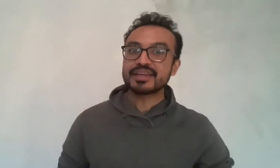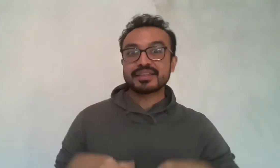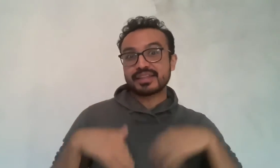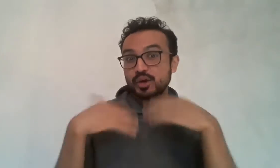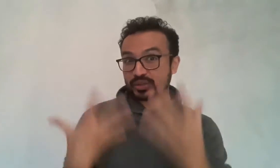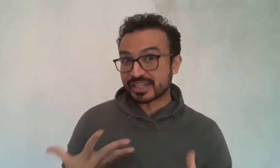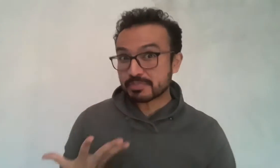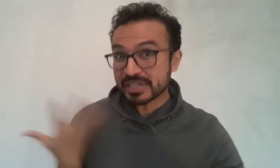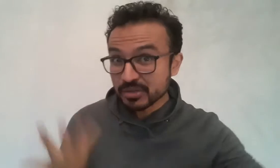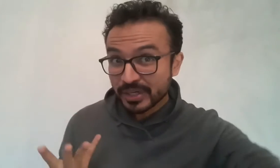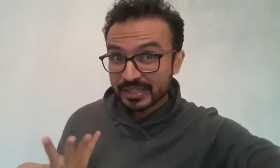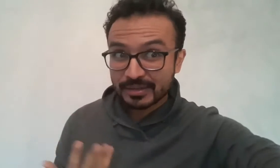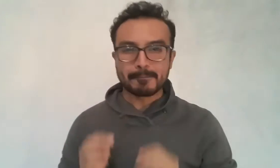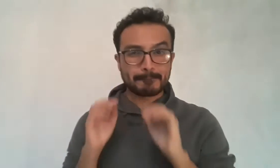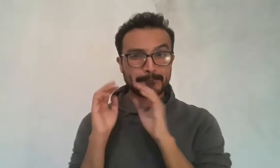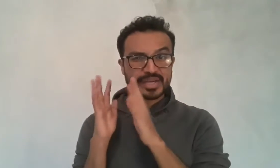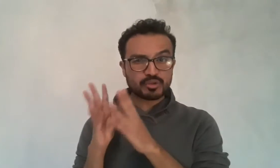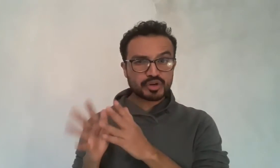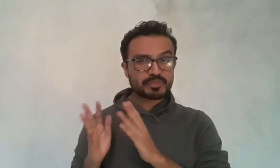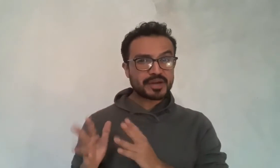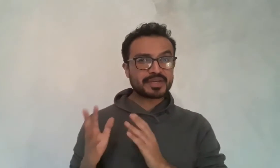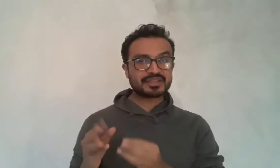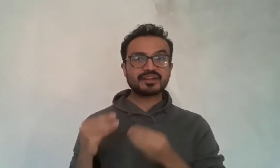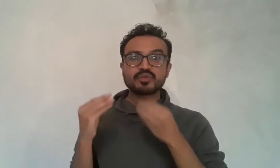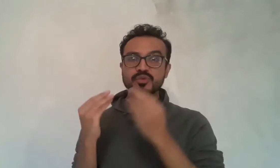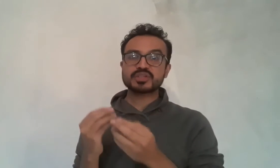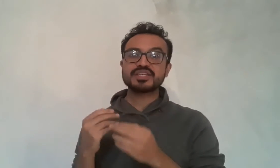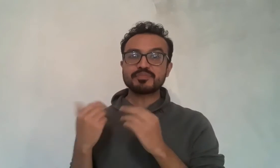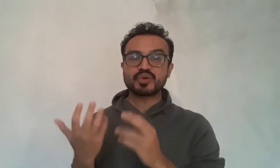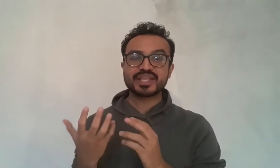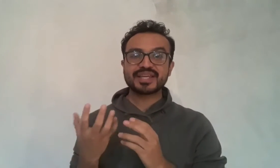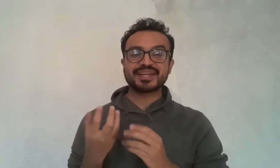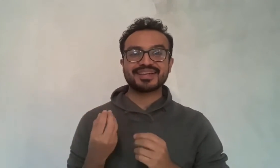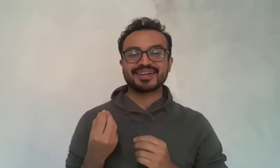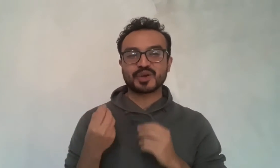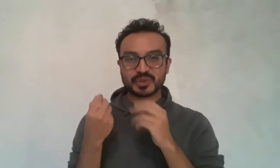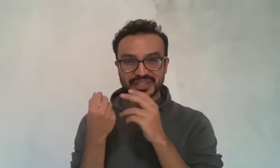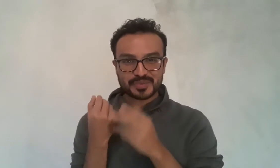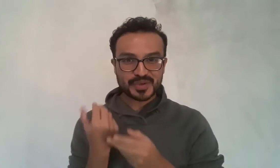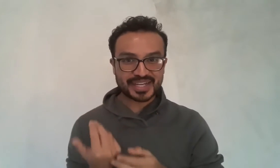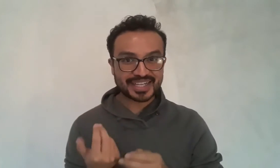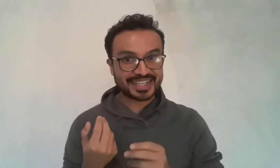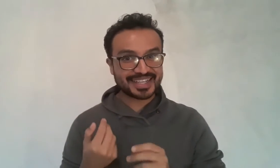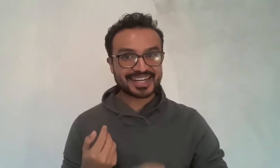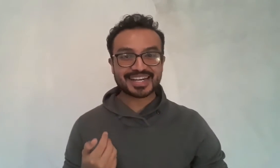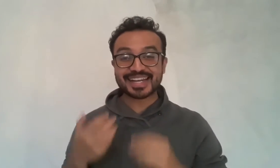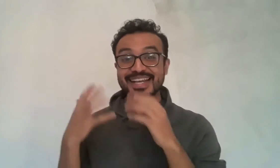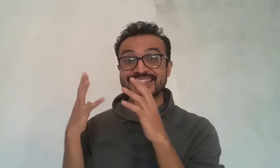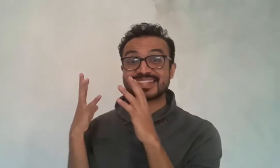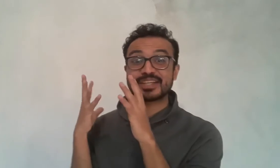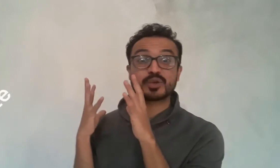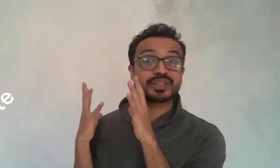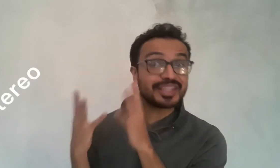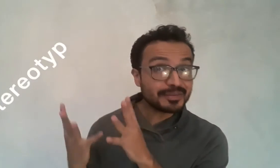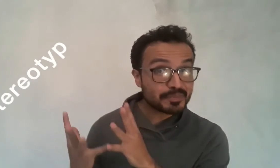de otras personas. Pero propiamente el humor sí puede contribuir a generar